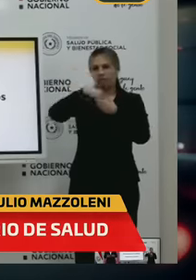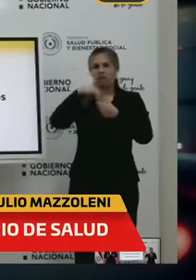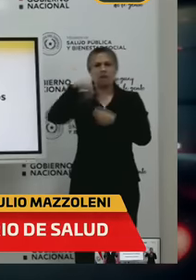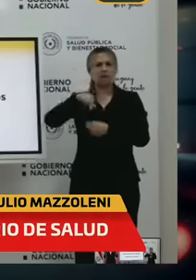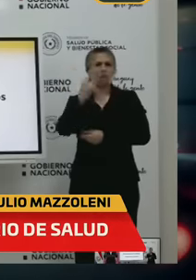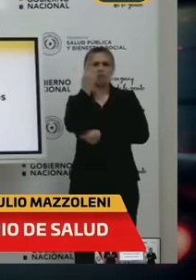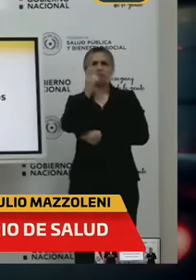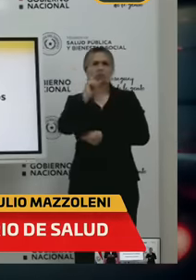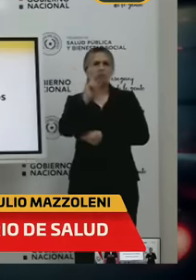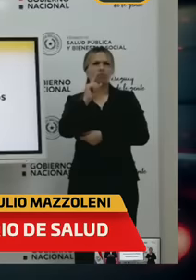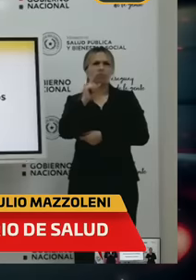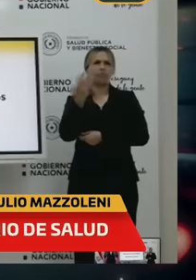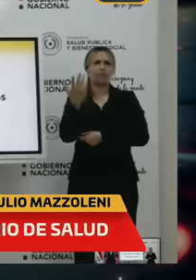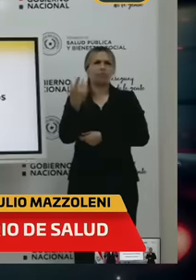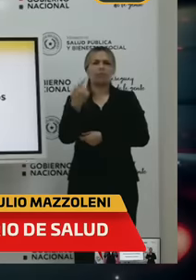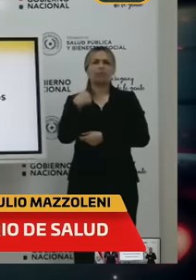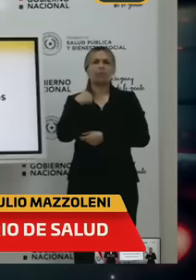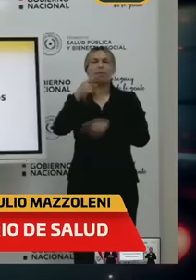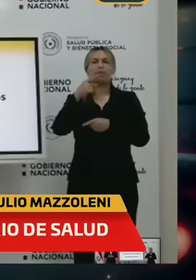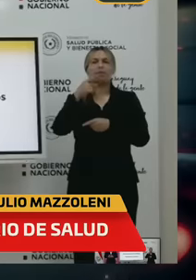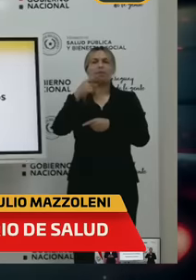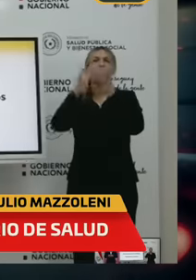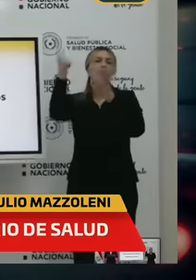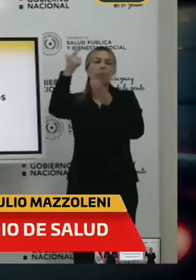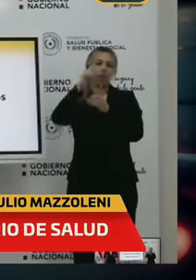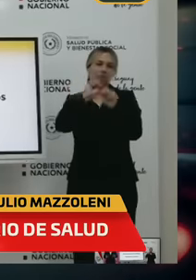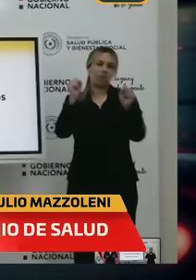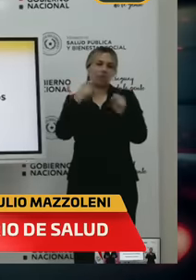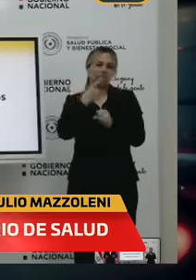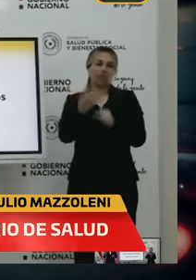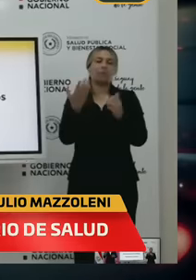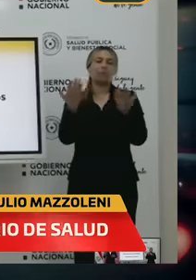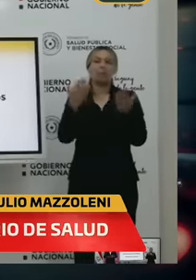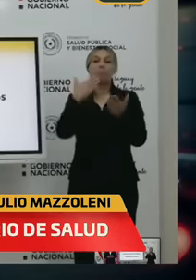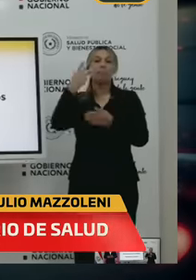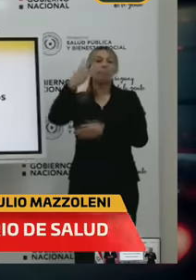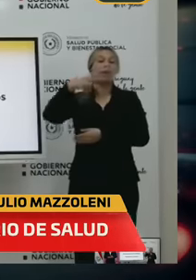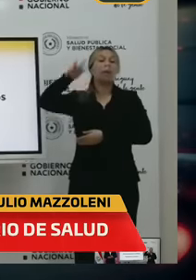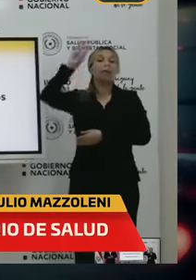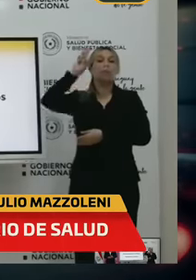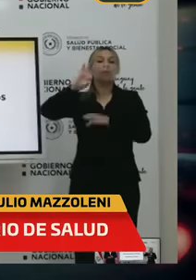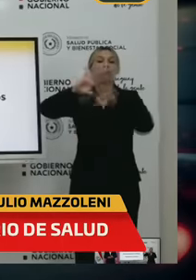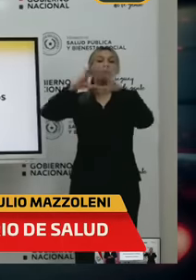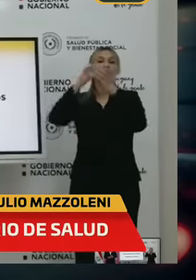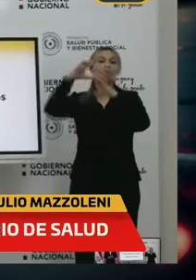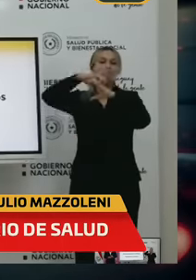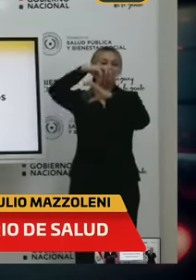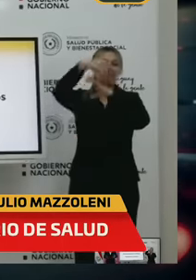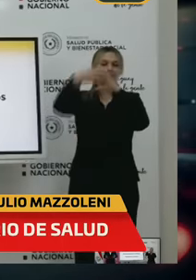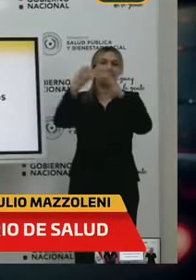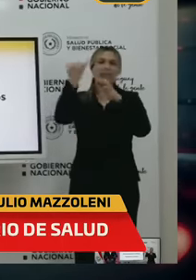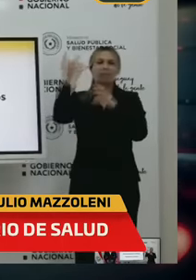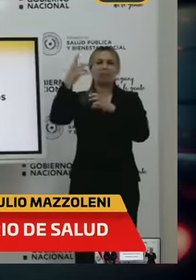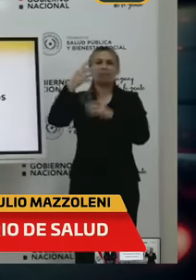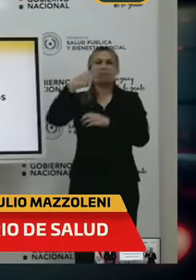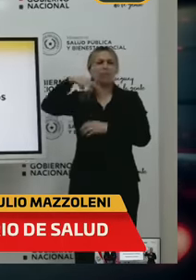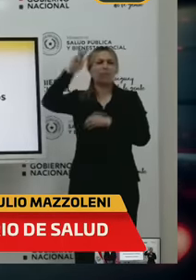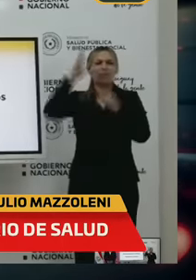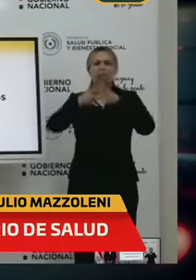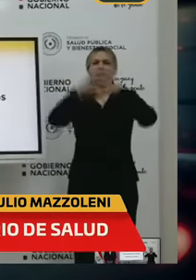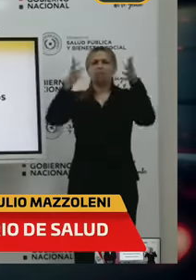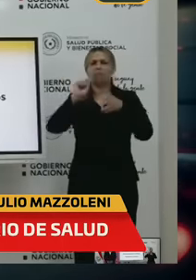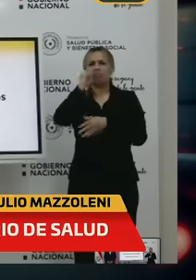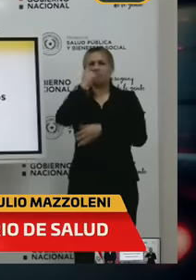parte, no puedo decir ninguna parte del mundo, pero en la mayoría de los países, aún en aquellos que hacen una gran cantidad de testeo, ya no